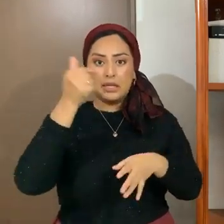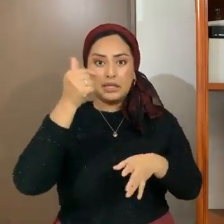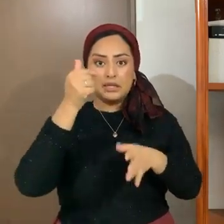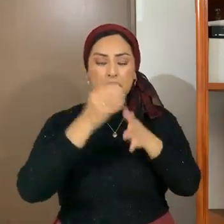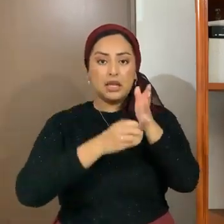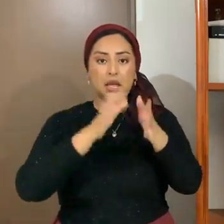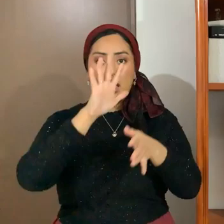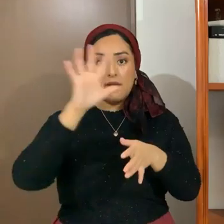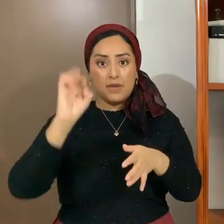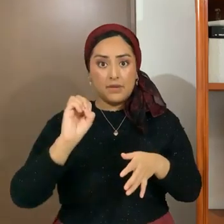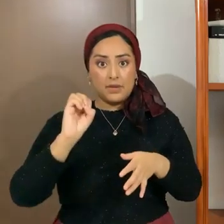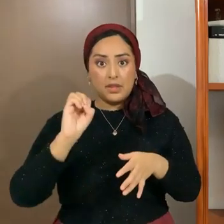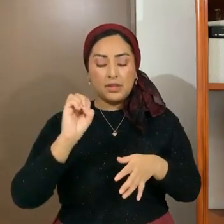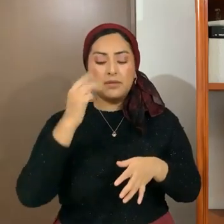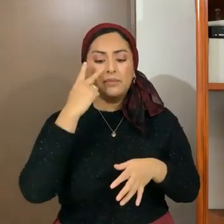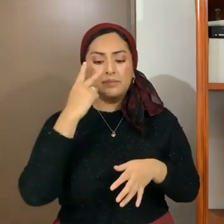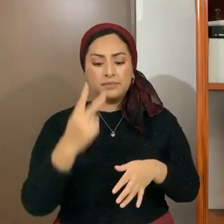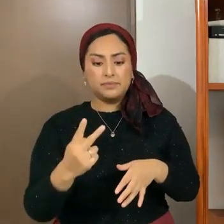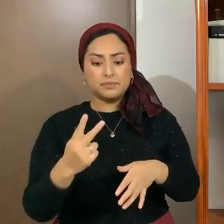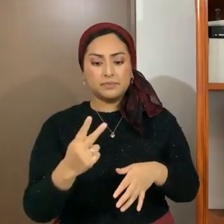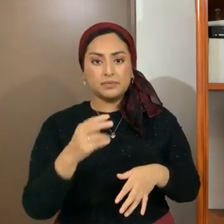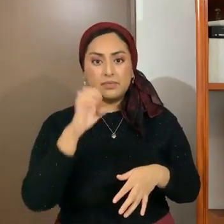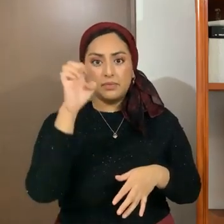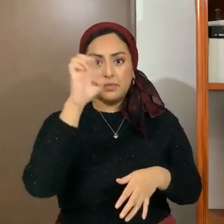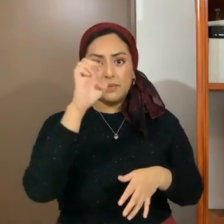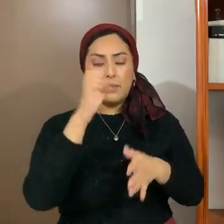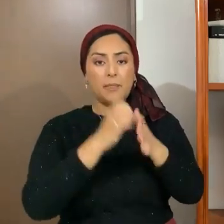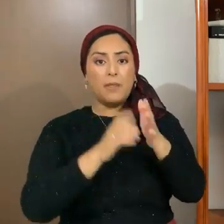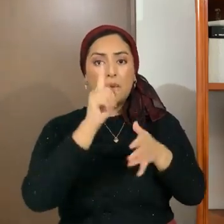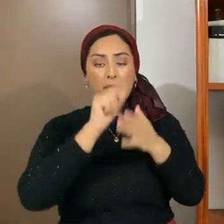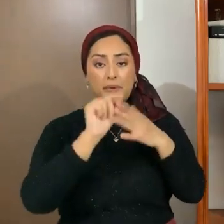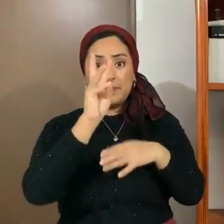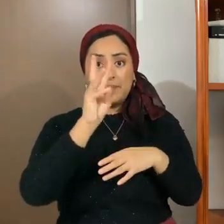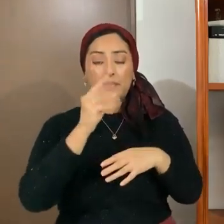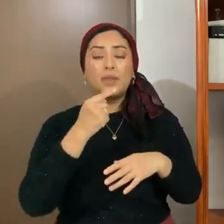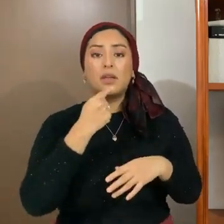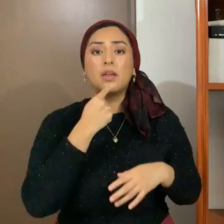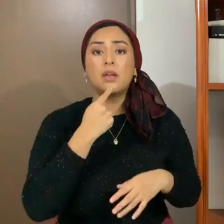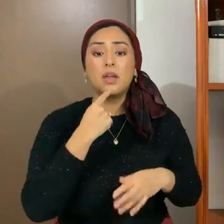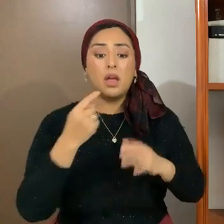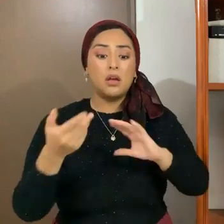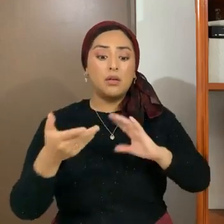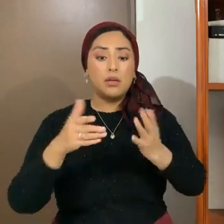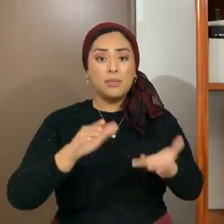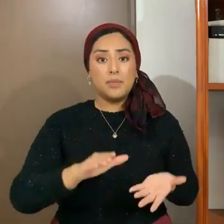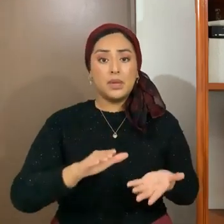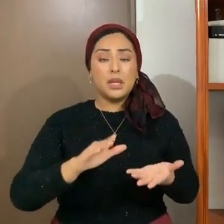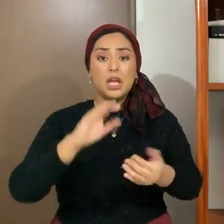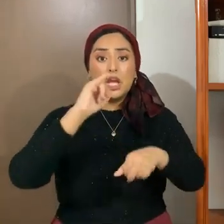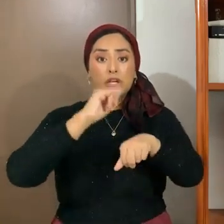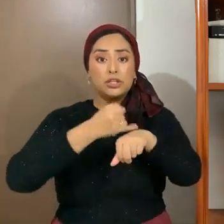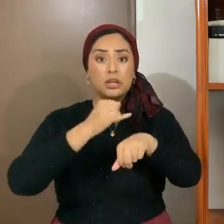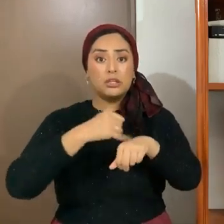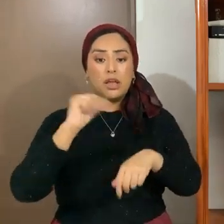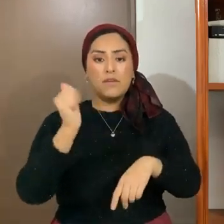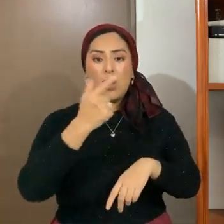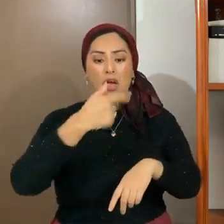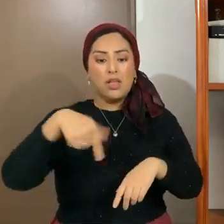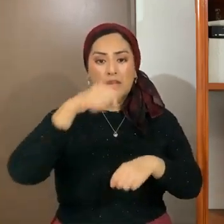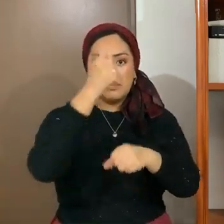Génesis 50. Vamos para allá. Éxodo 1, verso 6 dice: y murió José y todos sus hermanos y toda